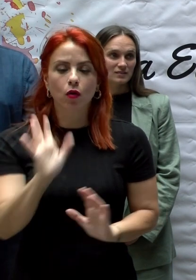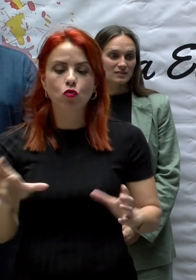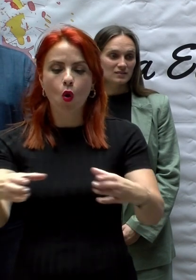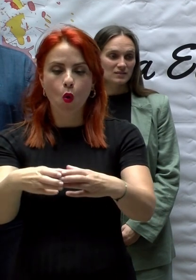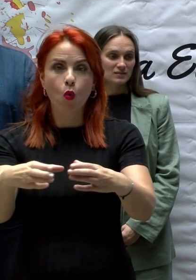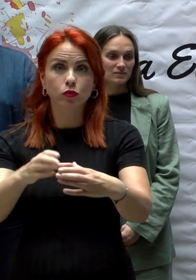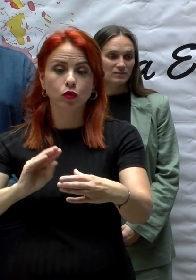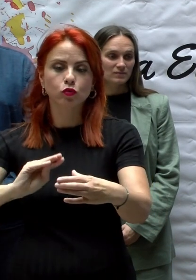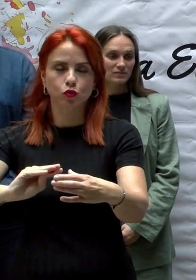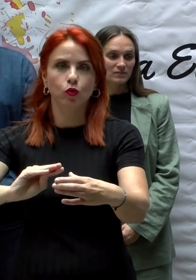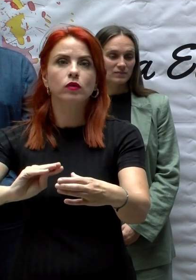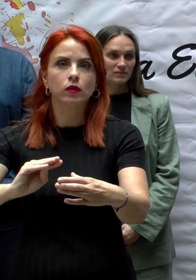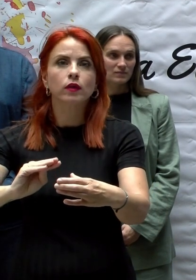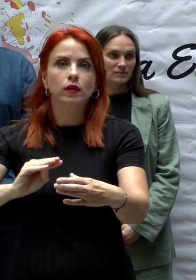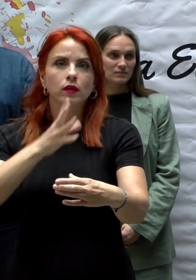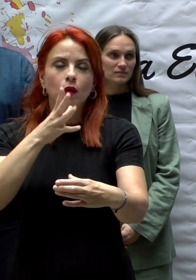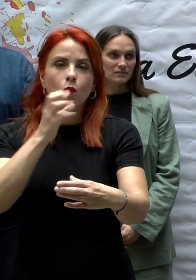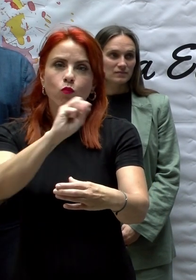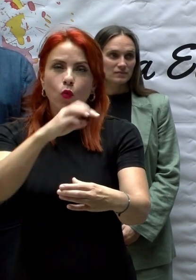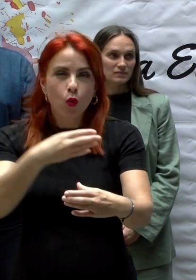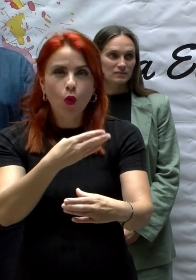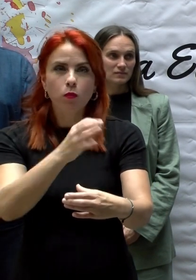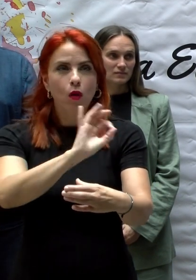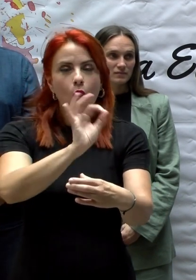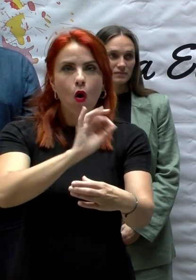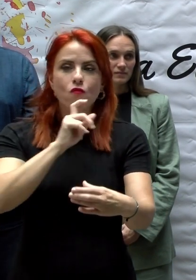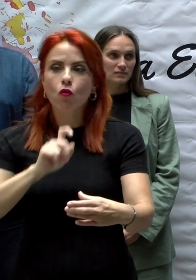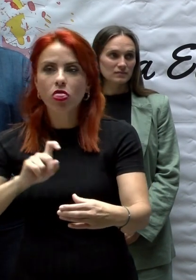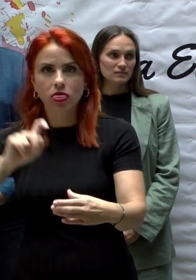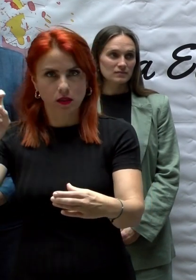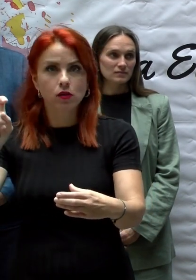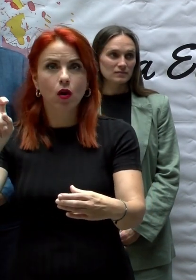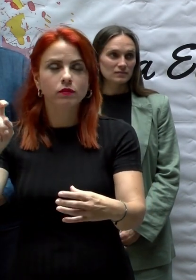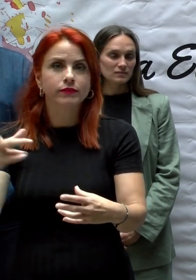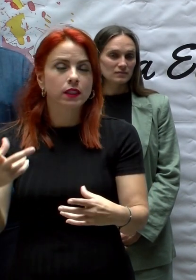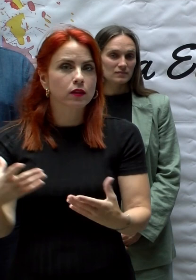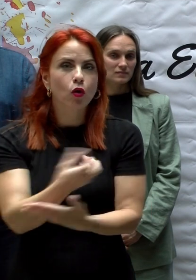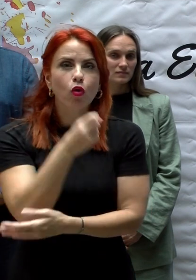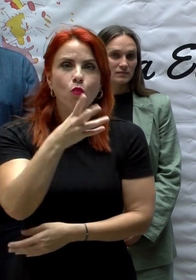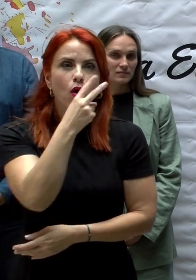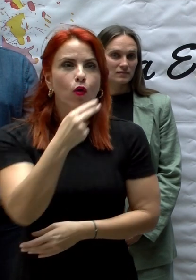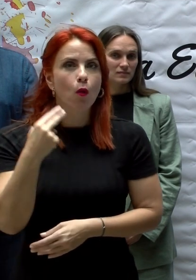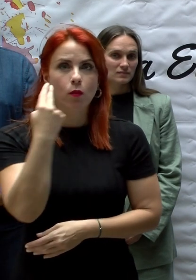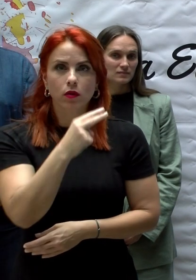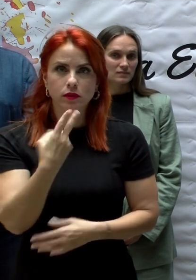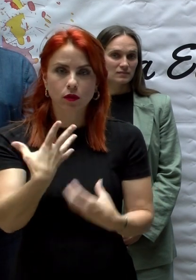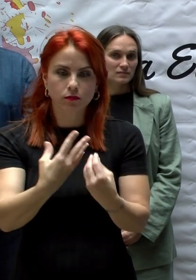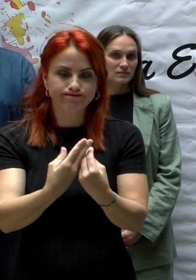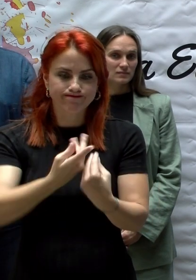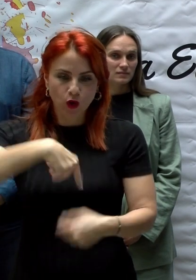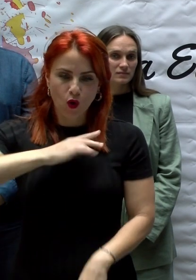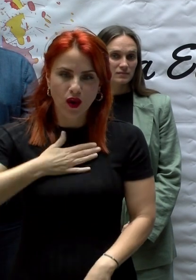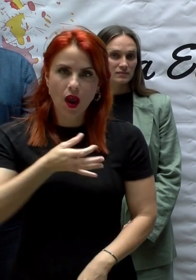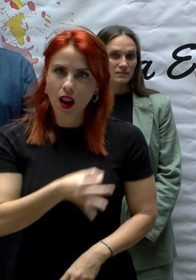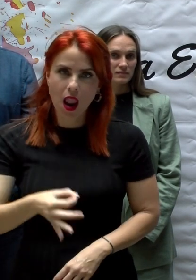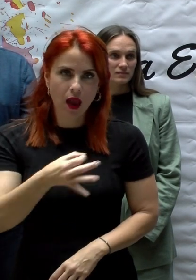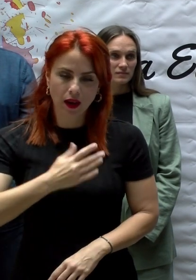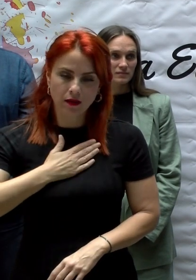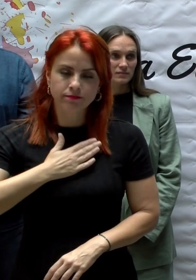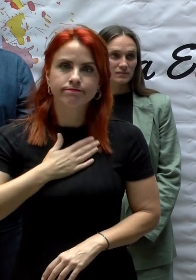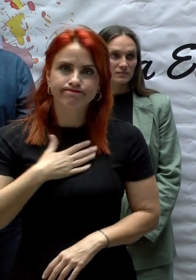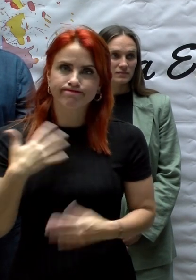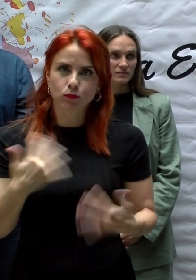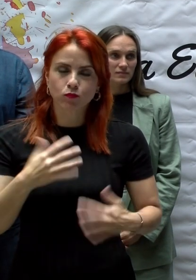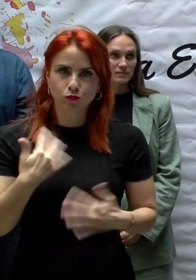conjunto, hablemos de club, hablemos de fundación, creo que el compromiso que han tenido con esta isla ha sido